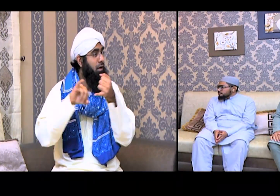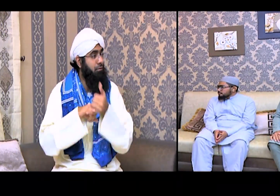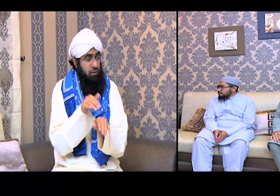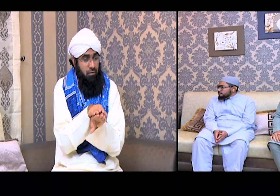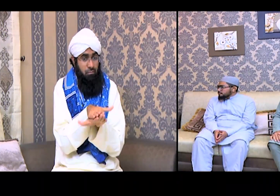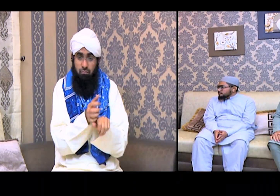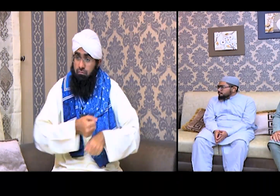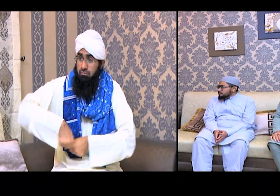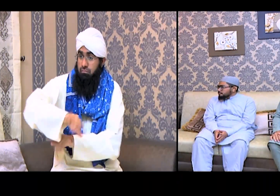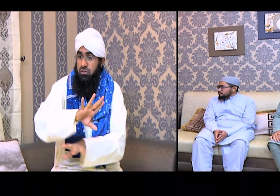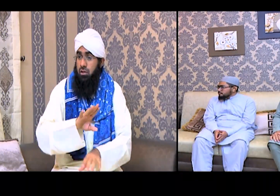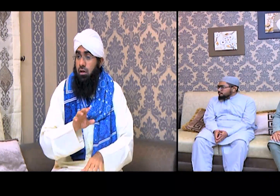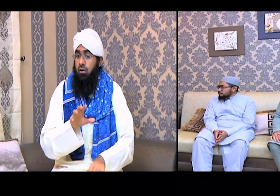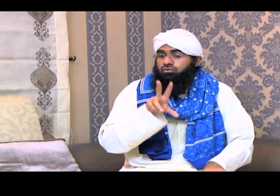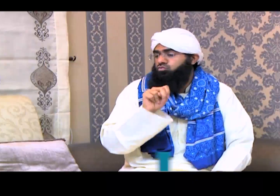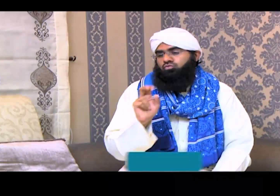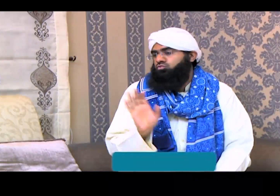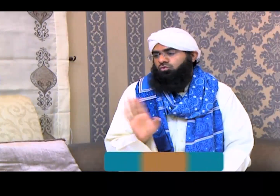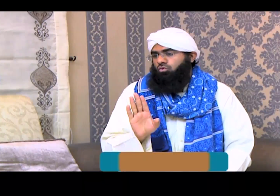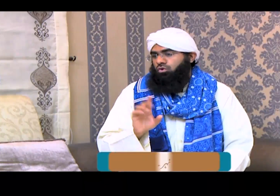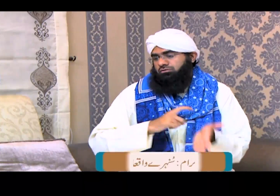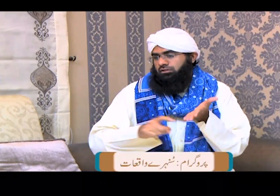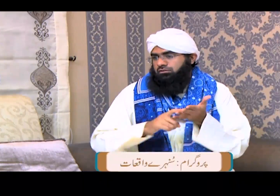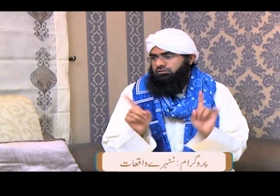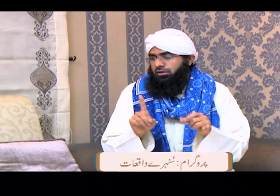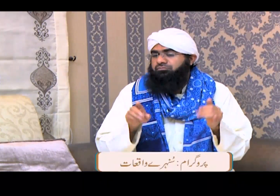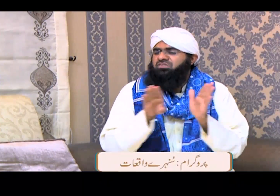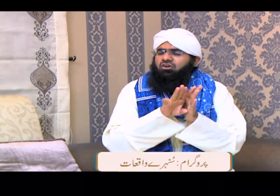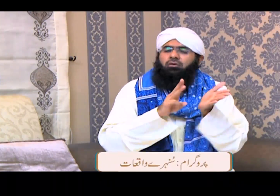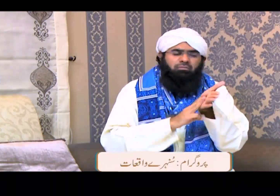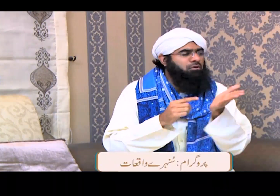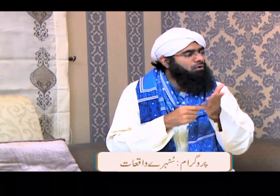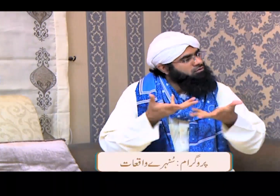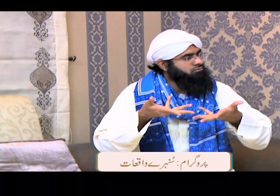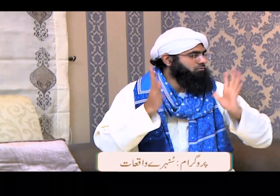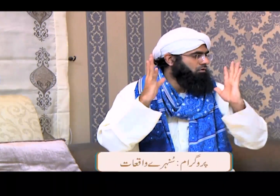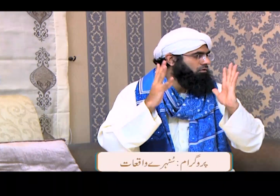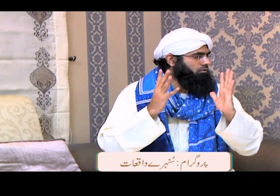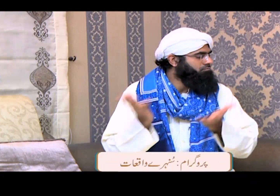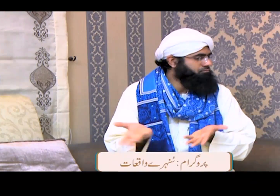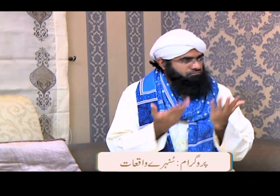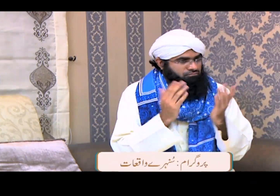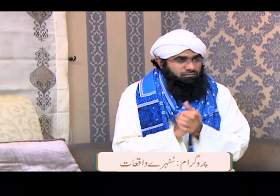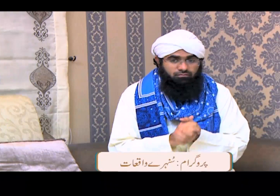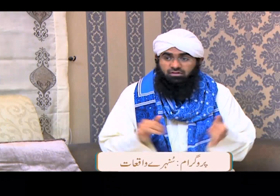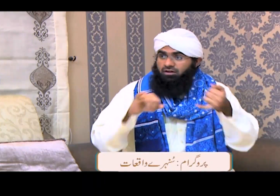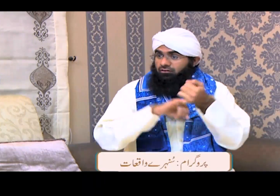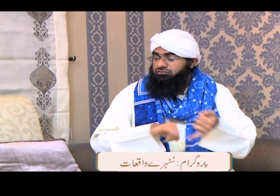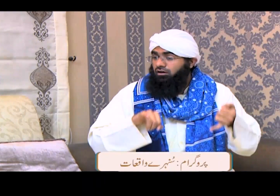ان لوگوں پر حرام فرما دیا اور ہفتے کے باقی دنوں میں شکار حلال فرما دیا۔ ہفتے کے دن بے شمار